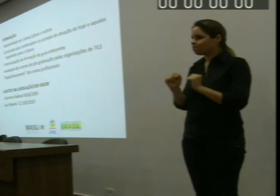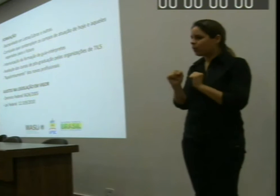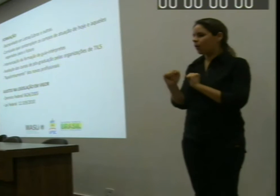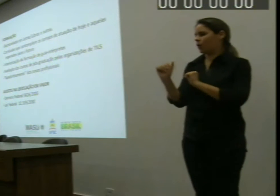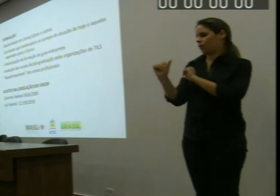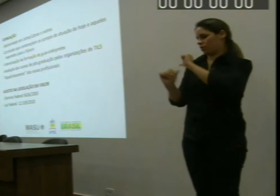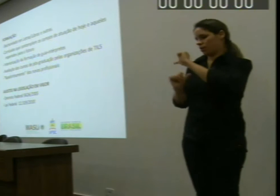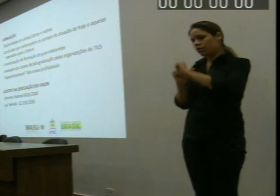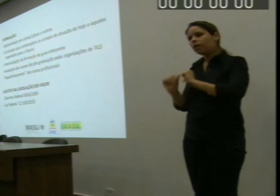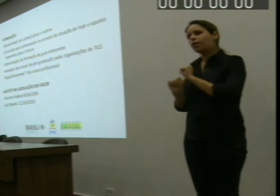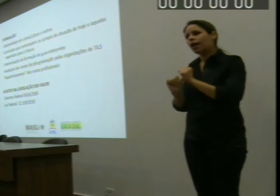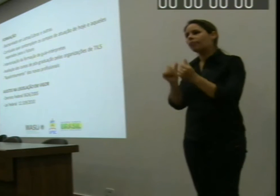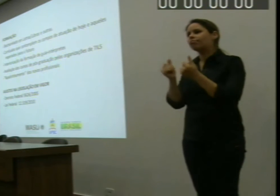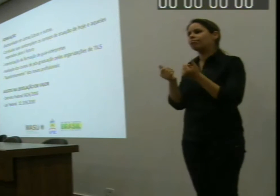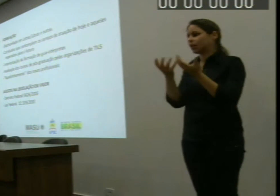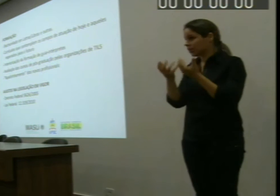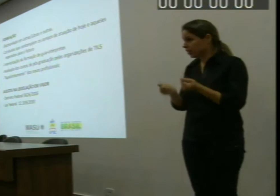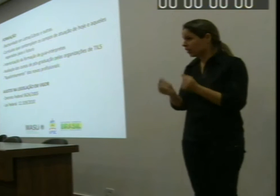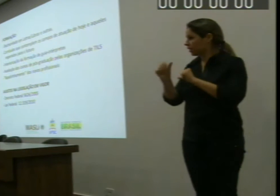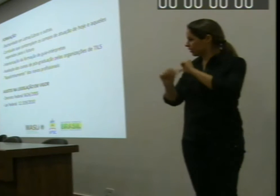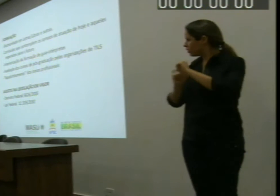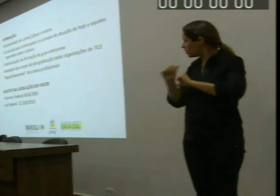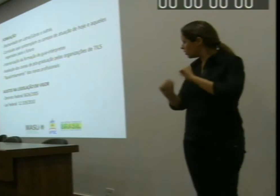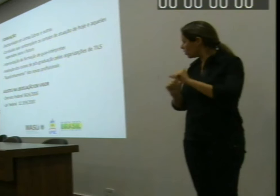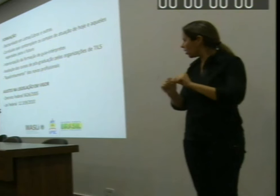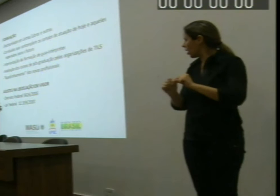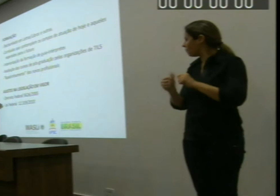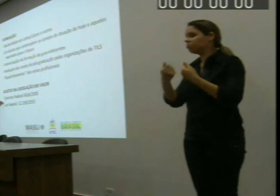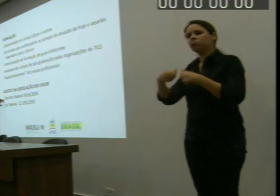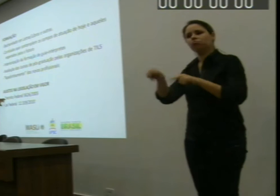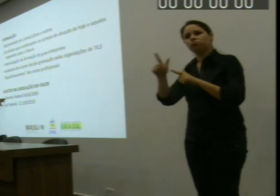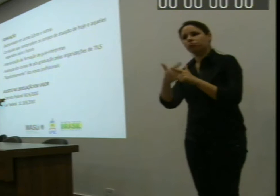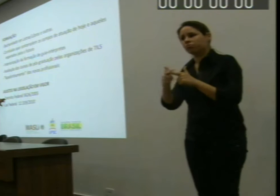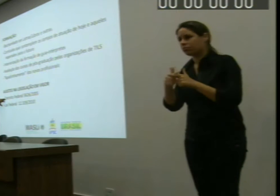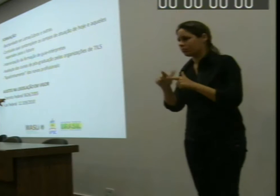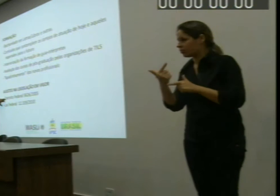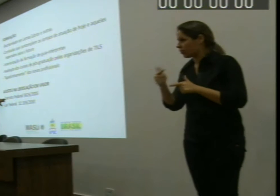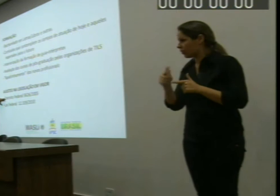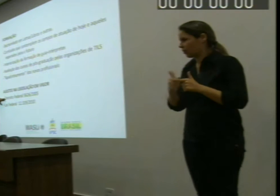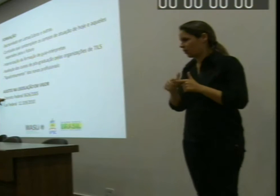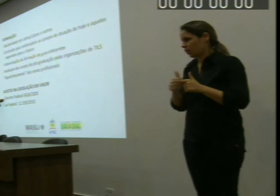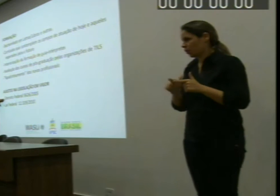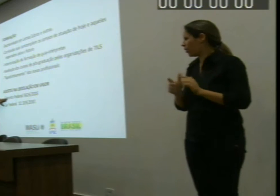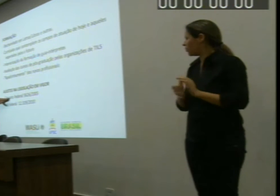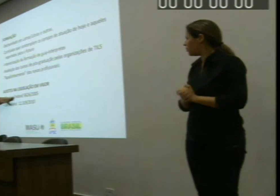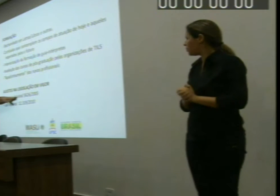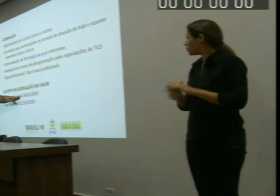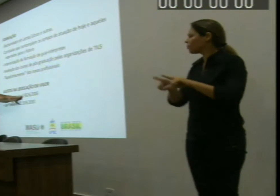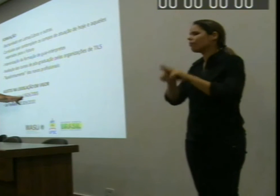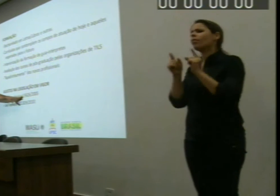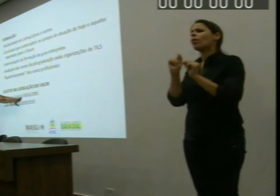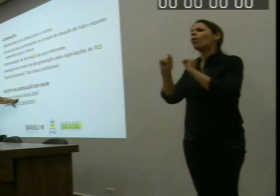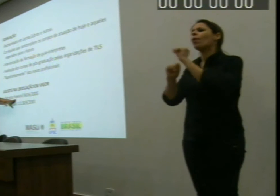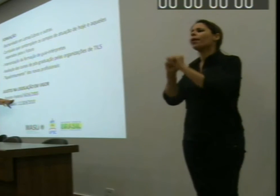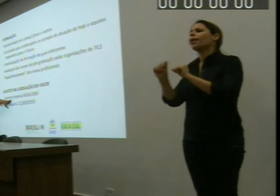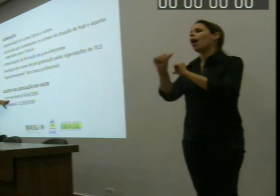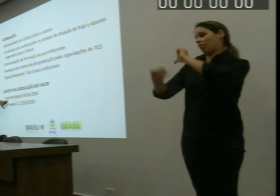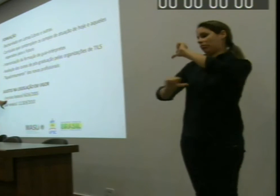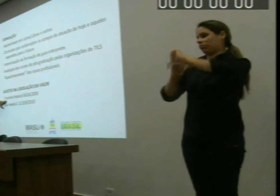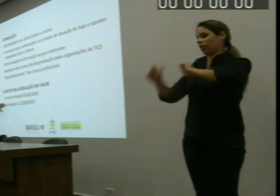e e e eh eh razão para isso não tem problema ah mas o que que a gente quer Que altere